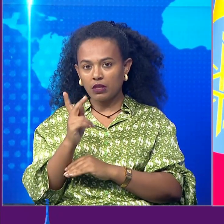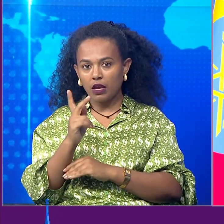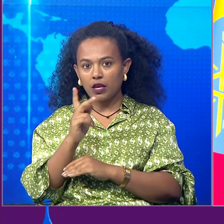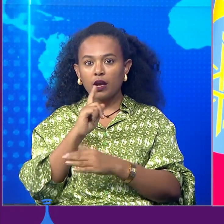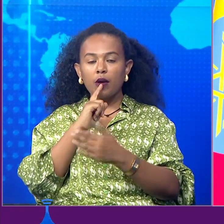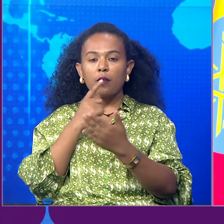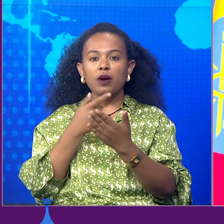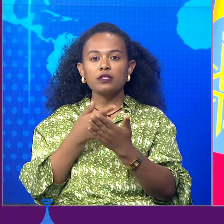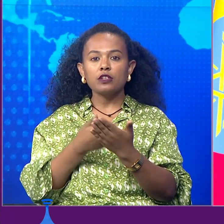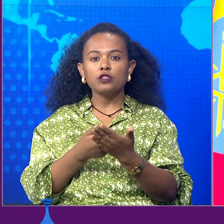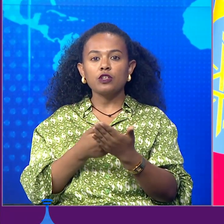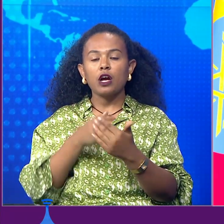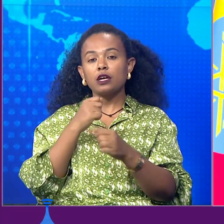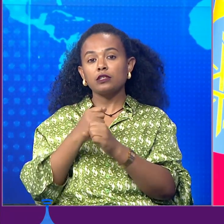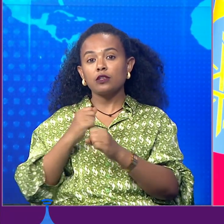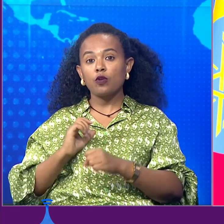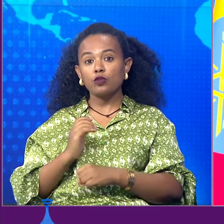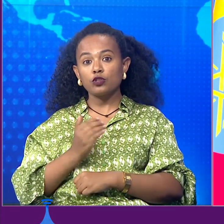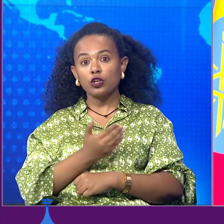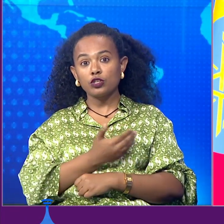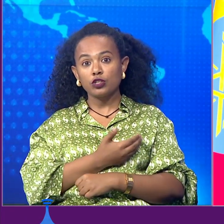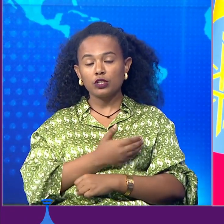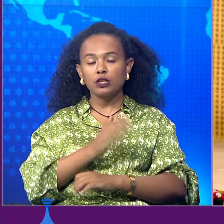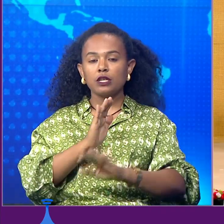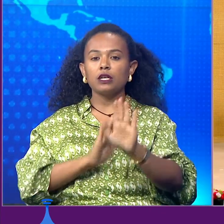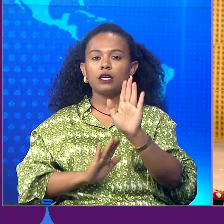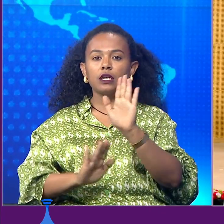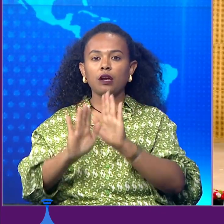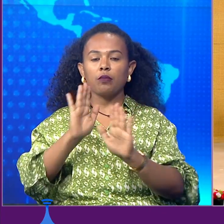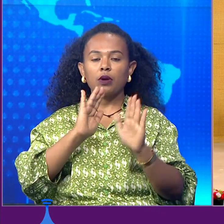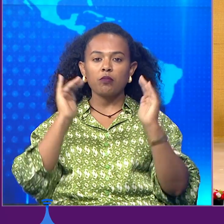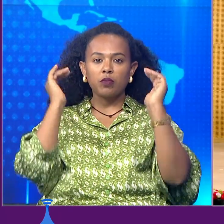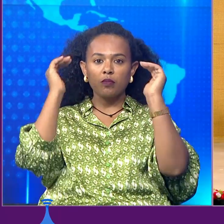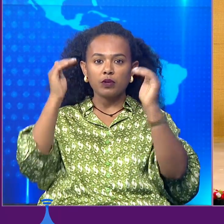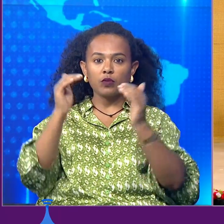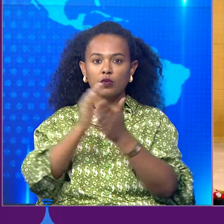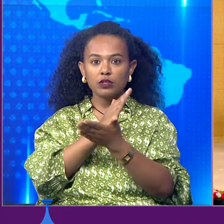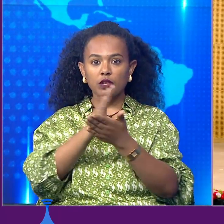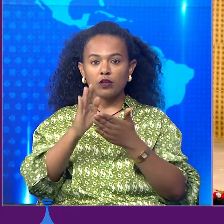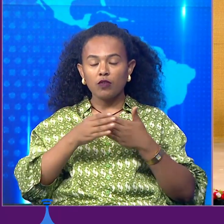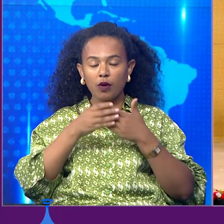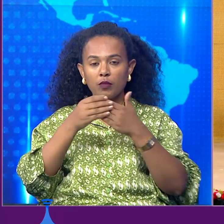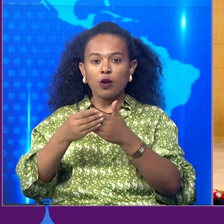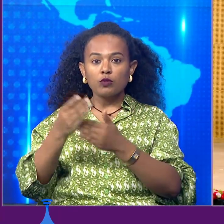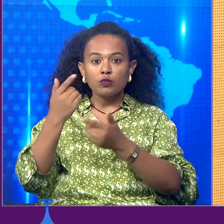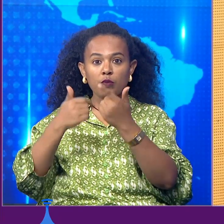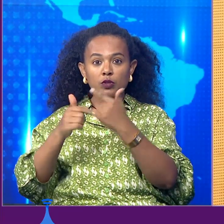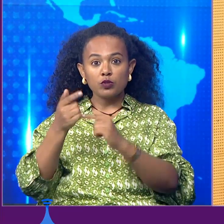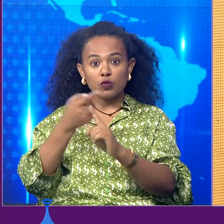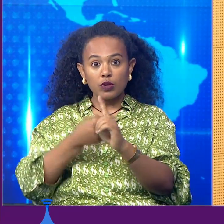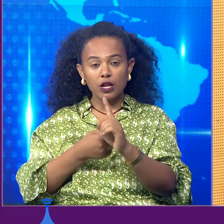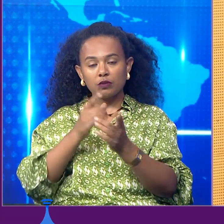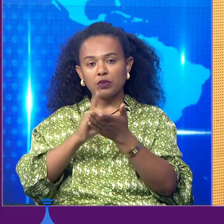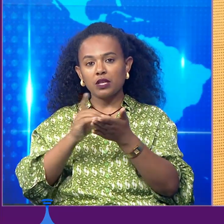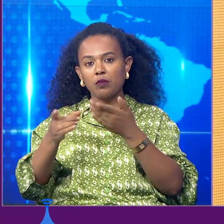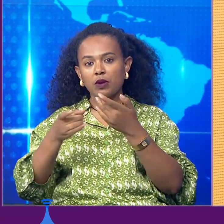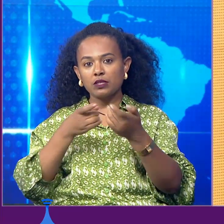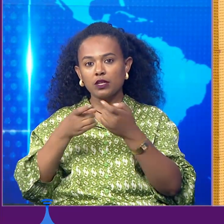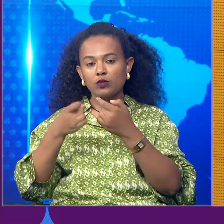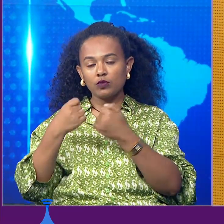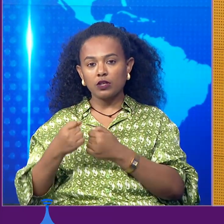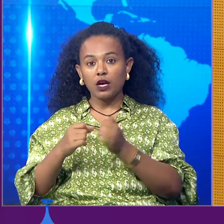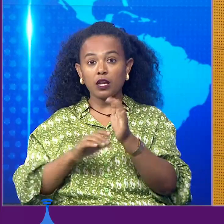ማስረጃ ስራዎቻችንን እንገምግም። በመድረኩ የተሳተፉ አመራሮች በመጪው ወራትም የከተማ አስተዳደሩ ጥንካሬ